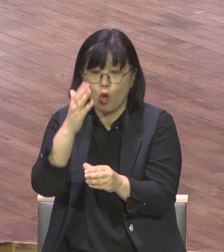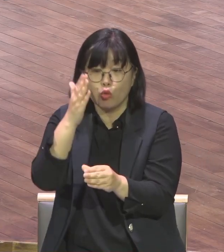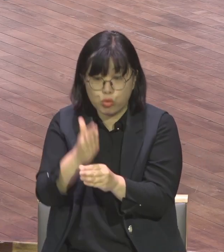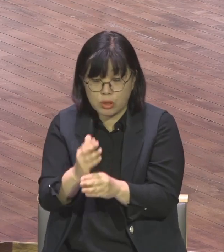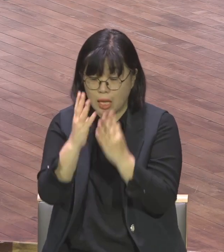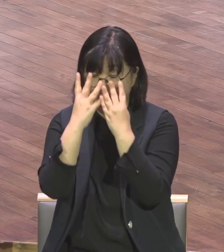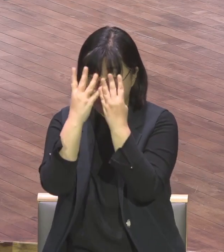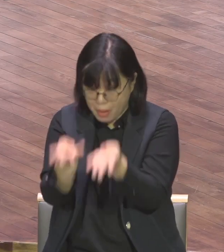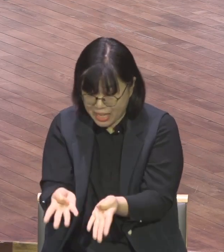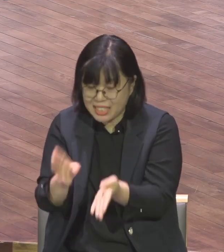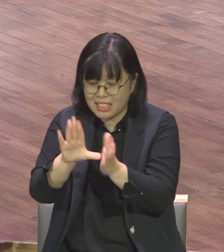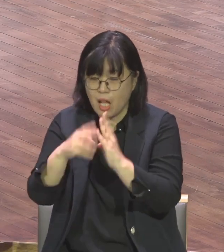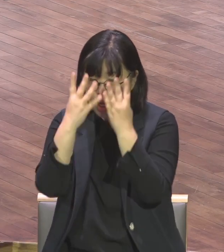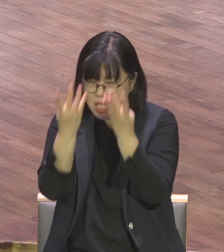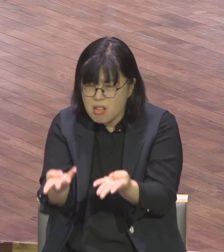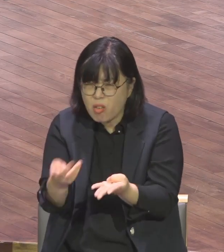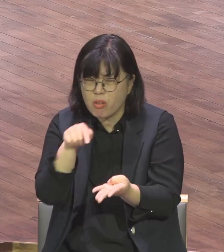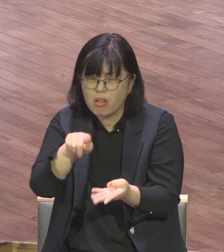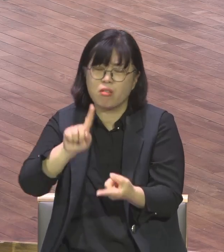오직 예수뿐이었어.